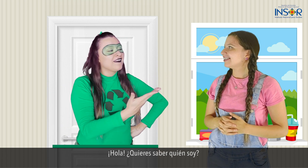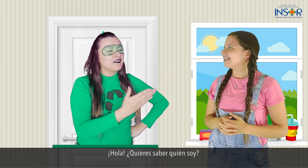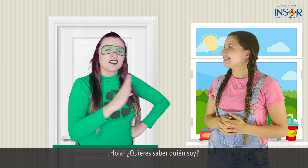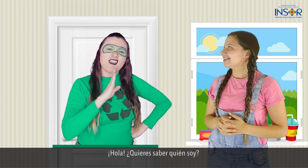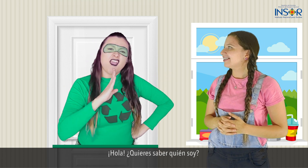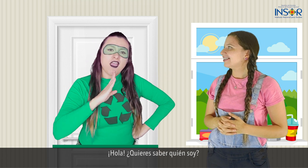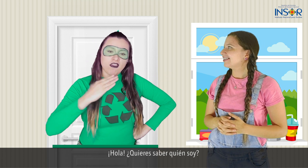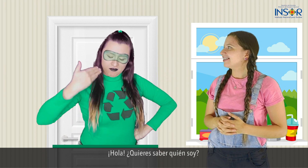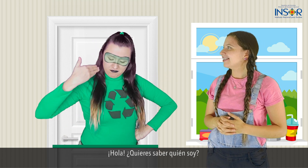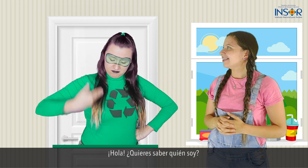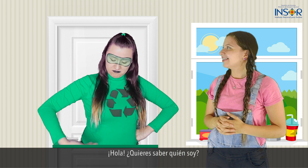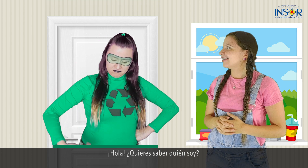¿Quieres saber quién soy?